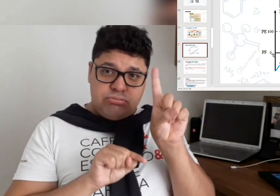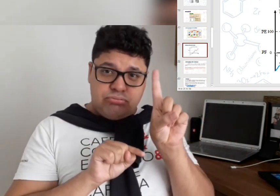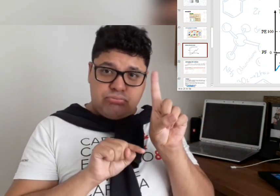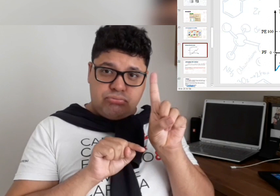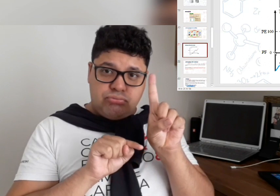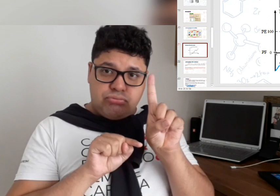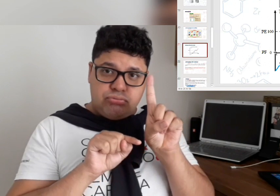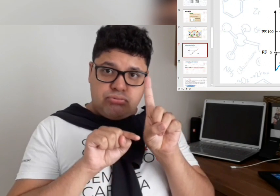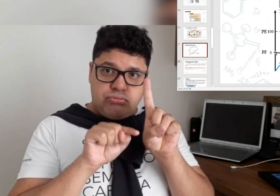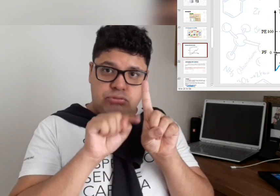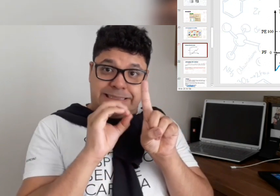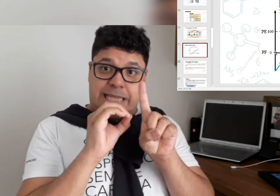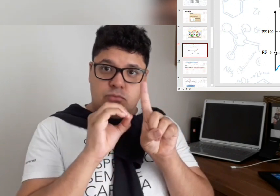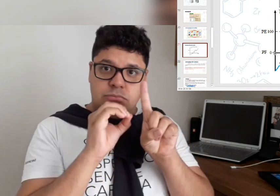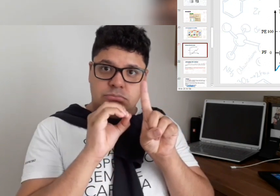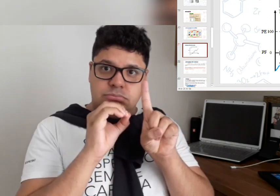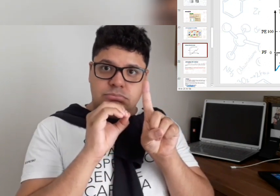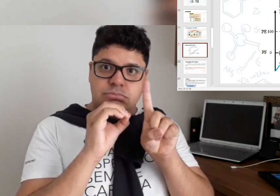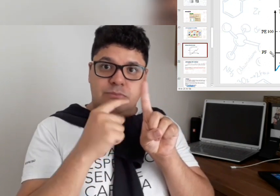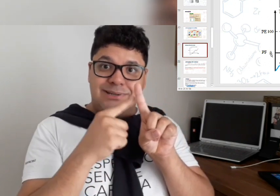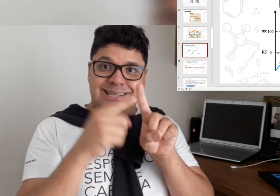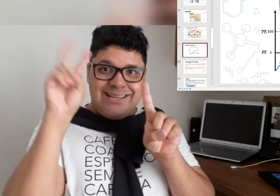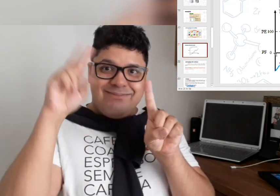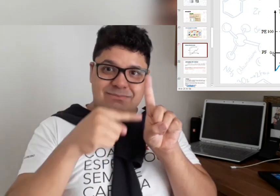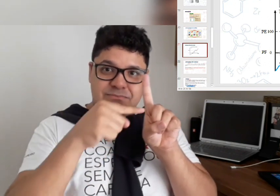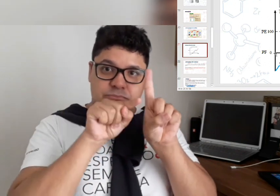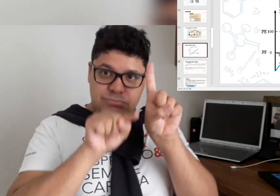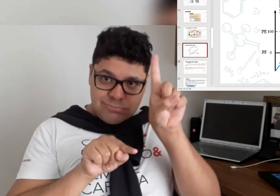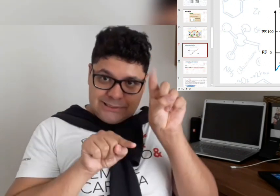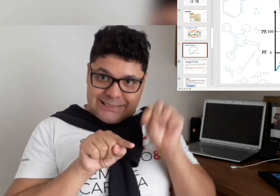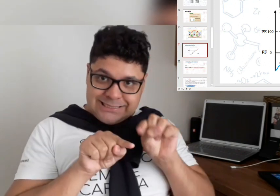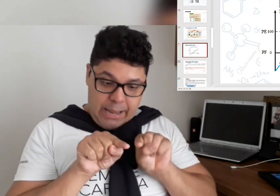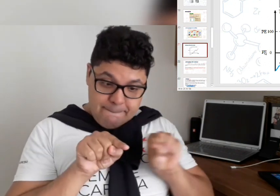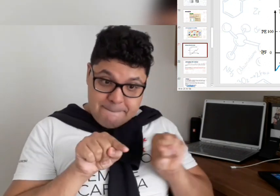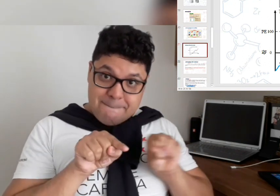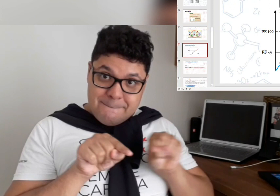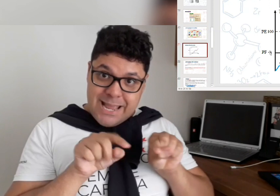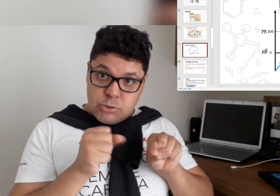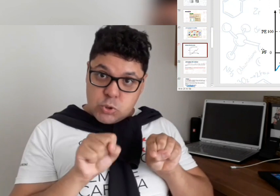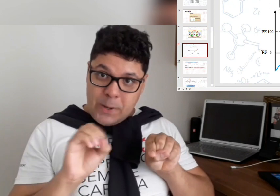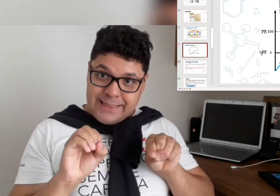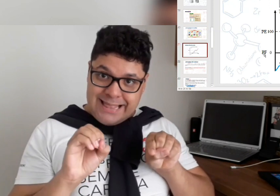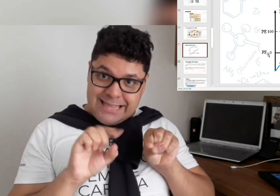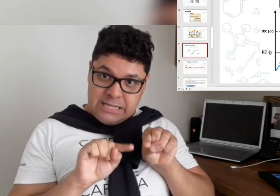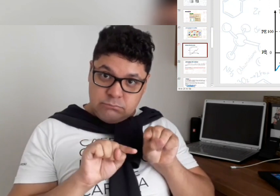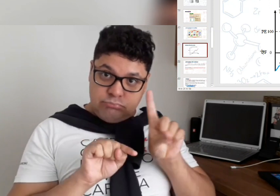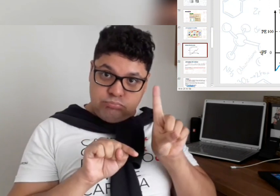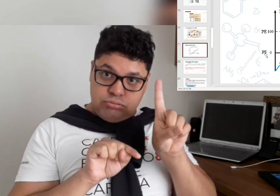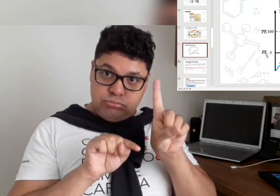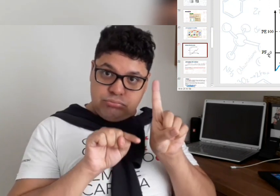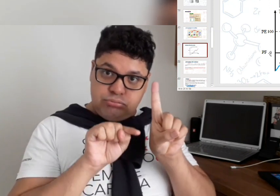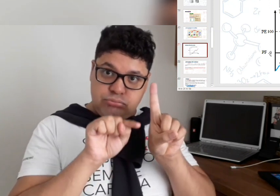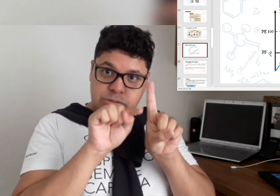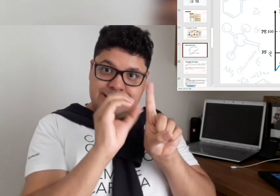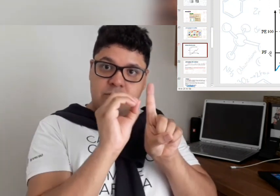Bom, na temperatura de 0 graus, para a água, a gente chama essa temperatura de 0